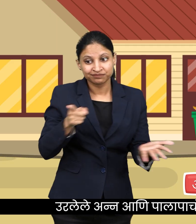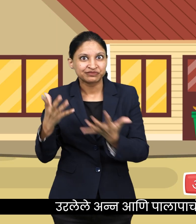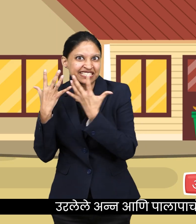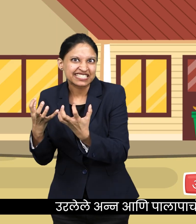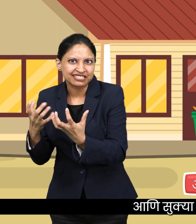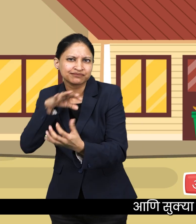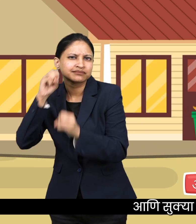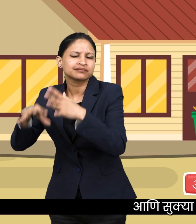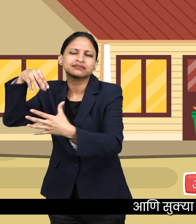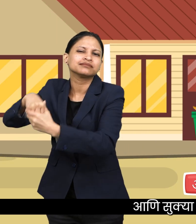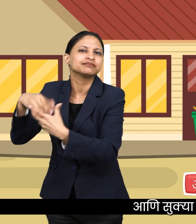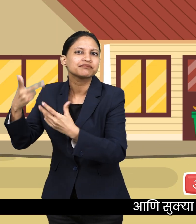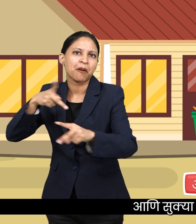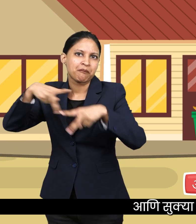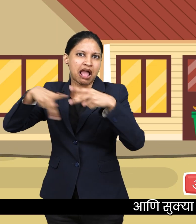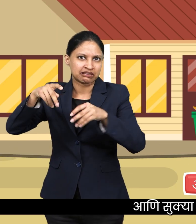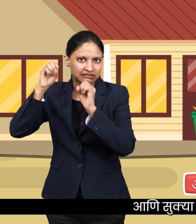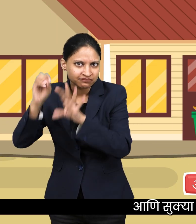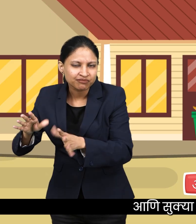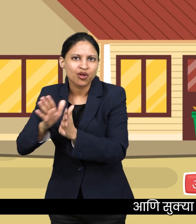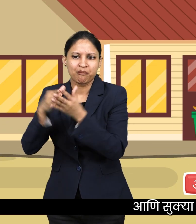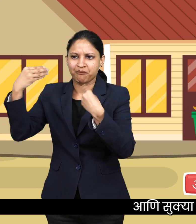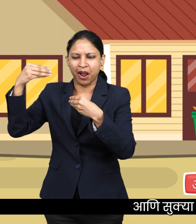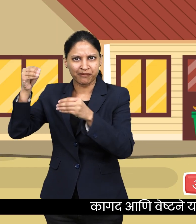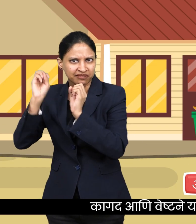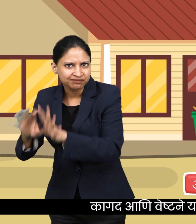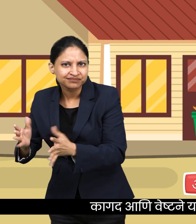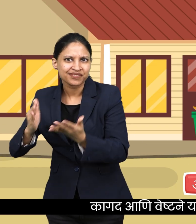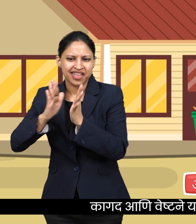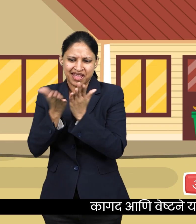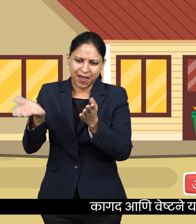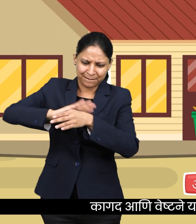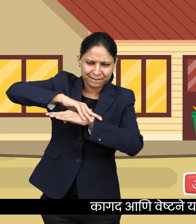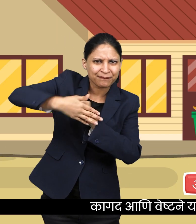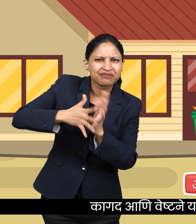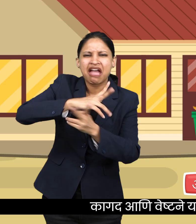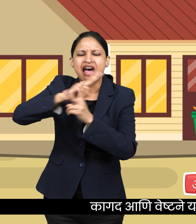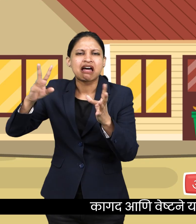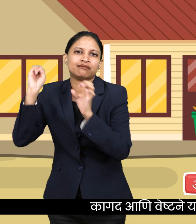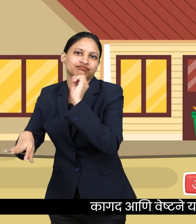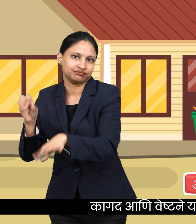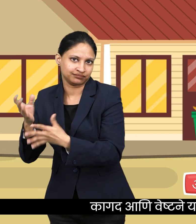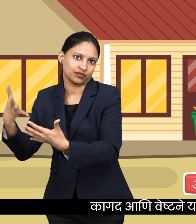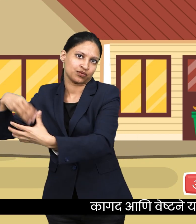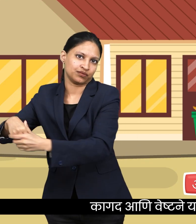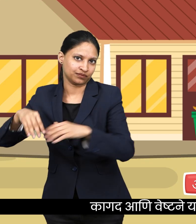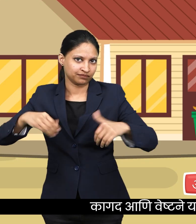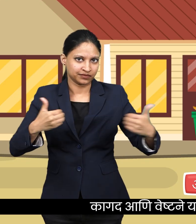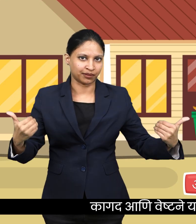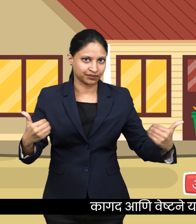होतो आणि सुक्या कचऱ्यामध्ये प्लास्टिक, कागद आणि वेष्टणे यांसारख्या गोष्टींचा